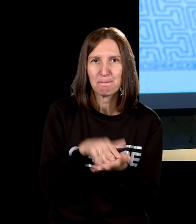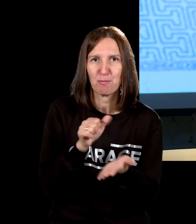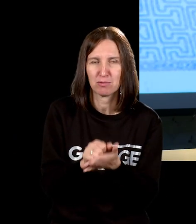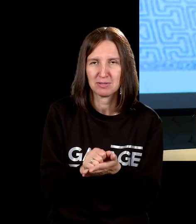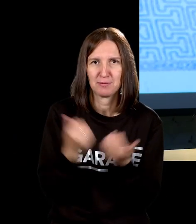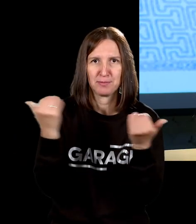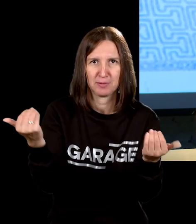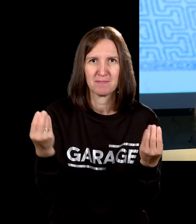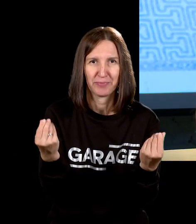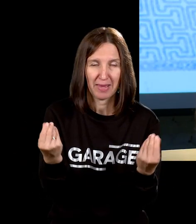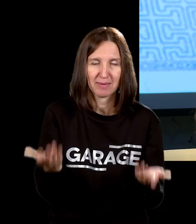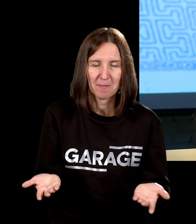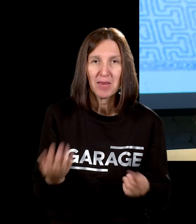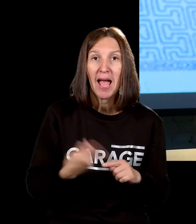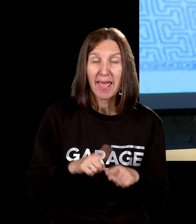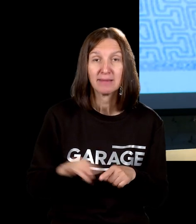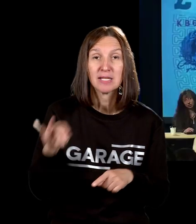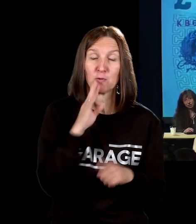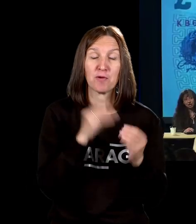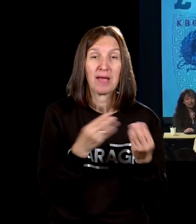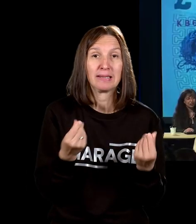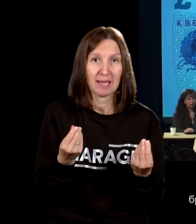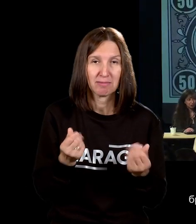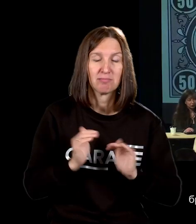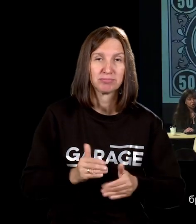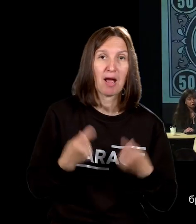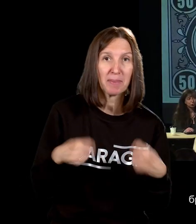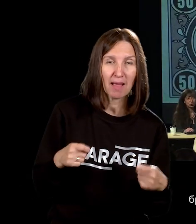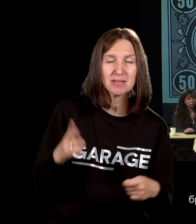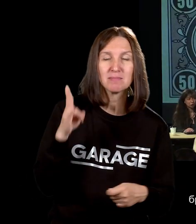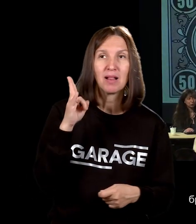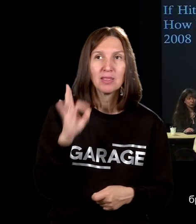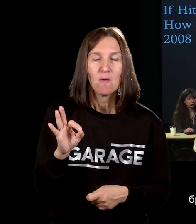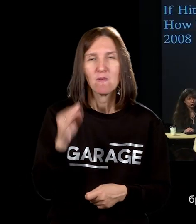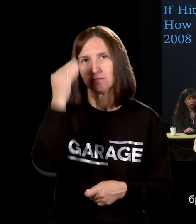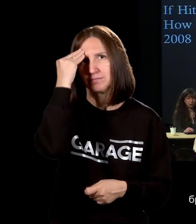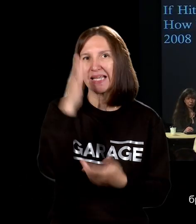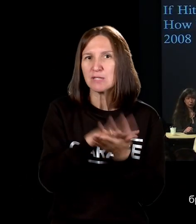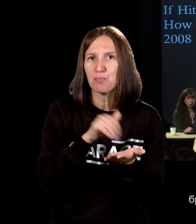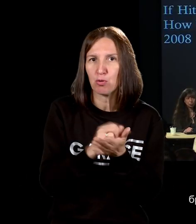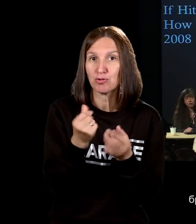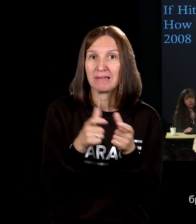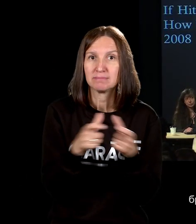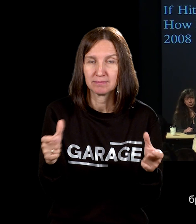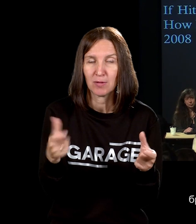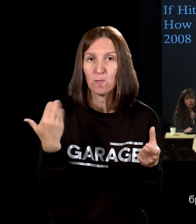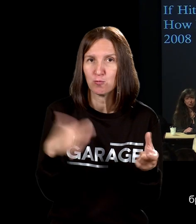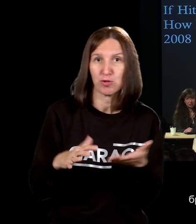является преступлением, становится ценнее. И не факт, что афорты